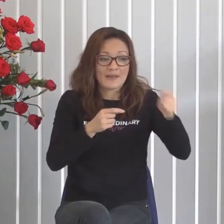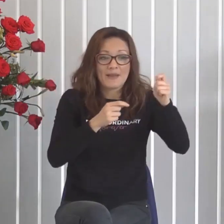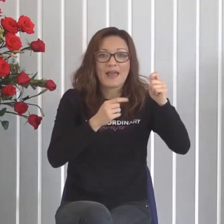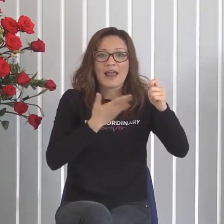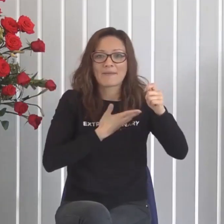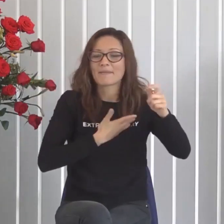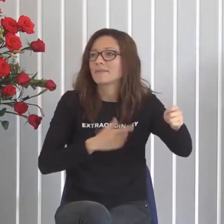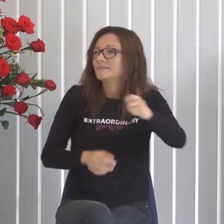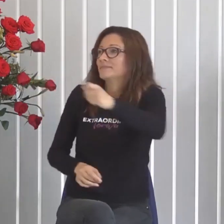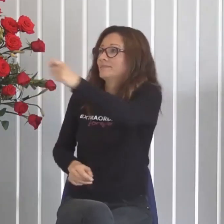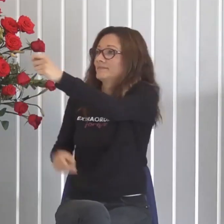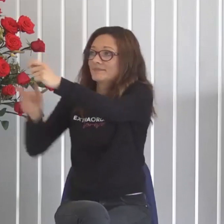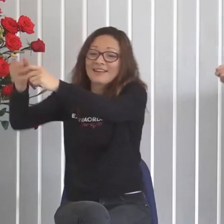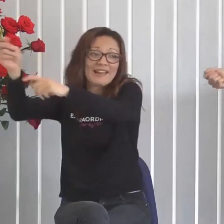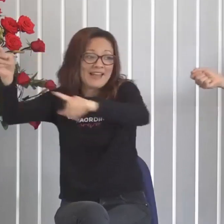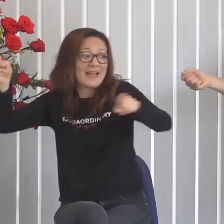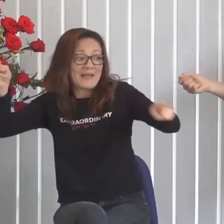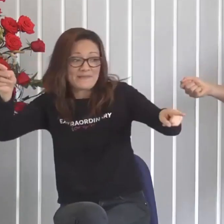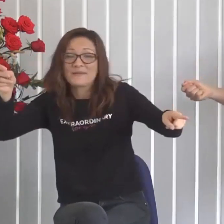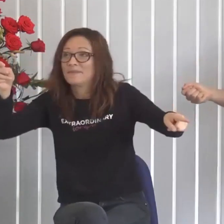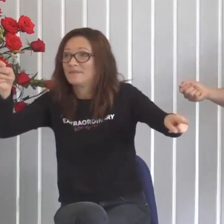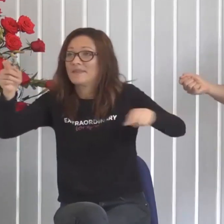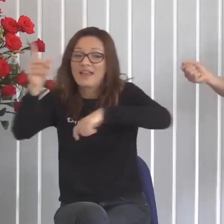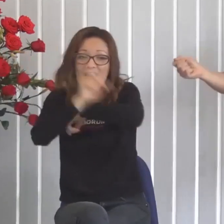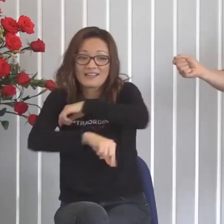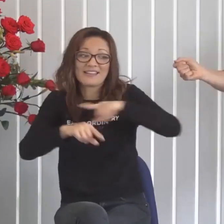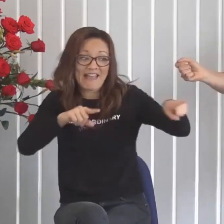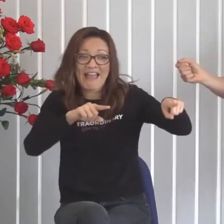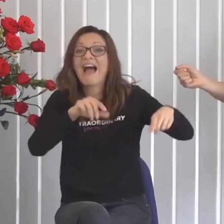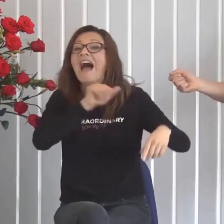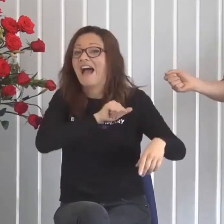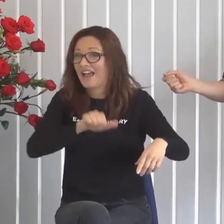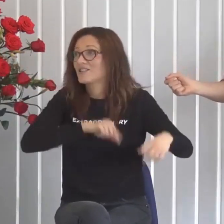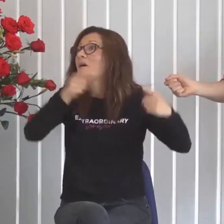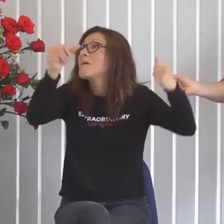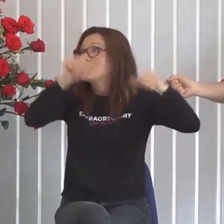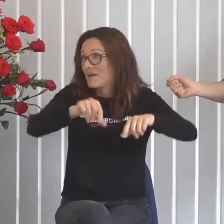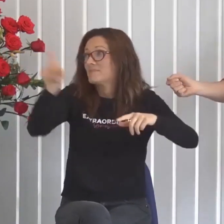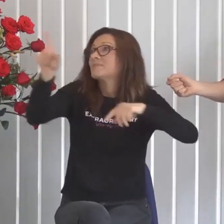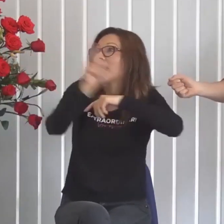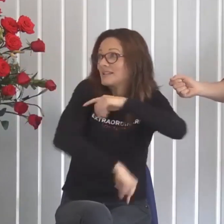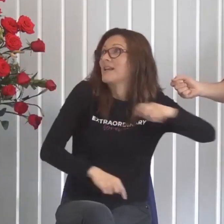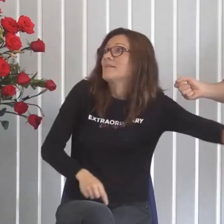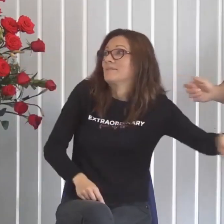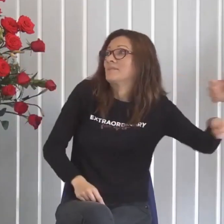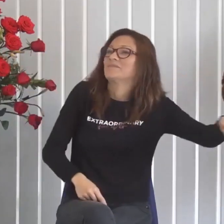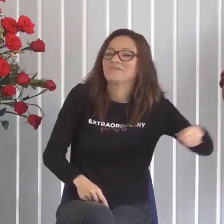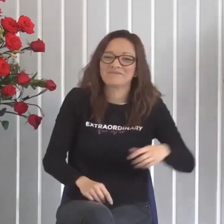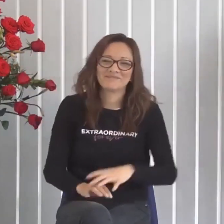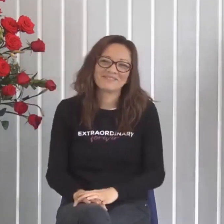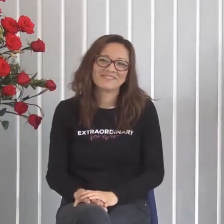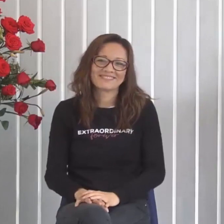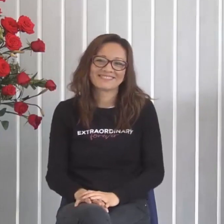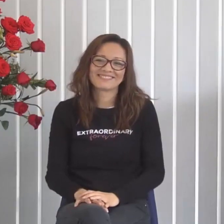de castigo a la mamá. Mira, Aarón se portó mal, pégale.